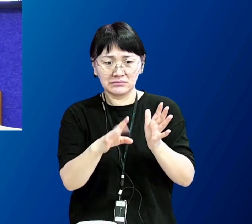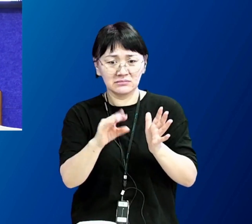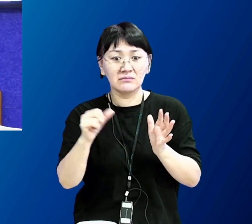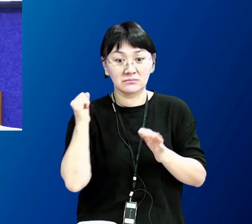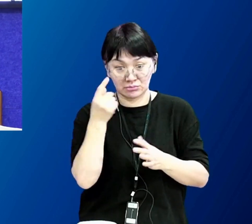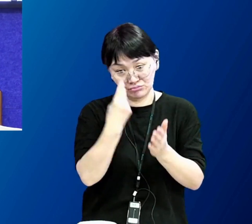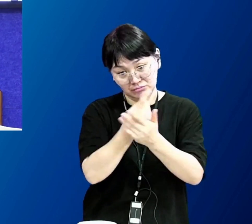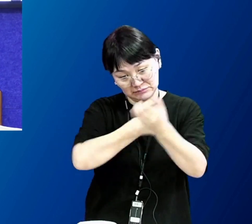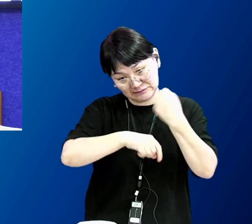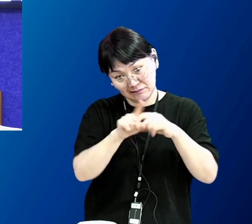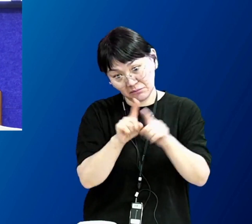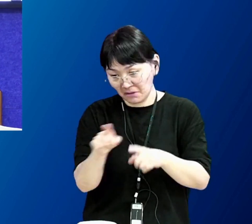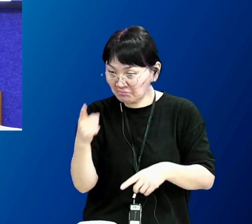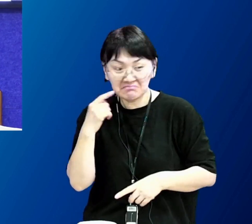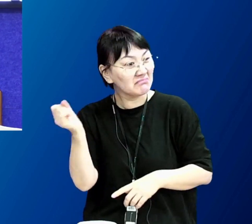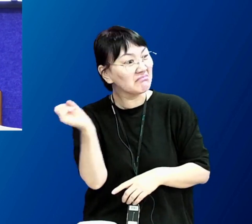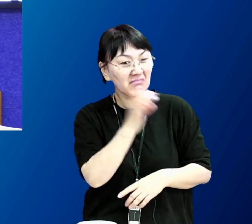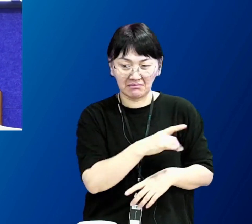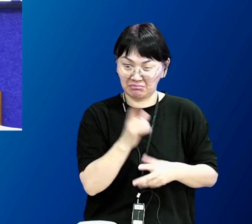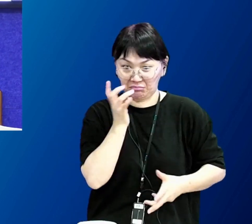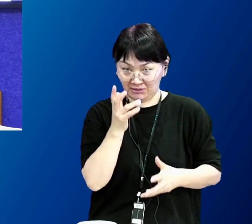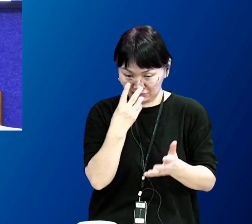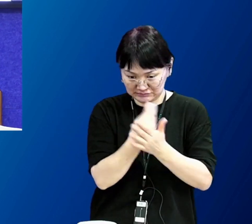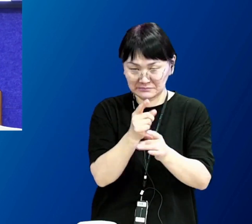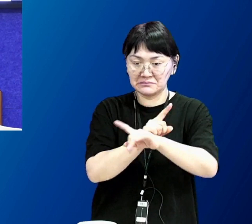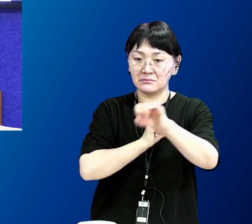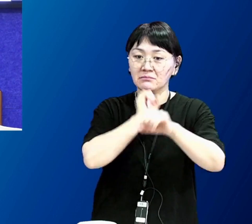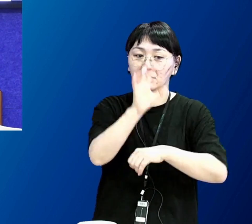Эзэн ингэж хэлж байгаа.